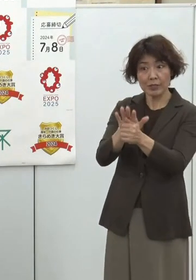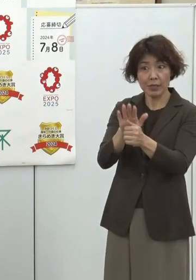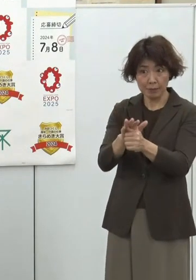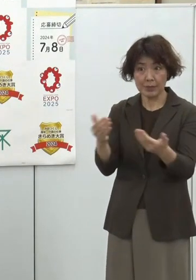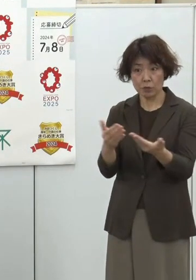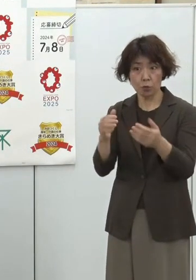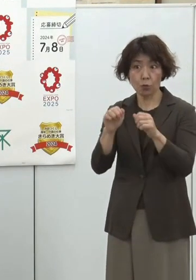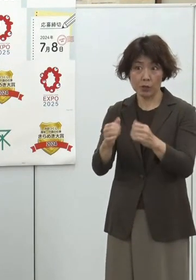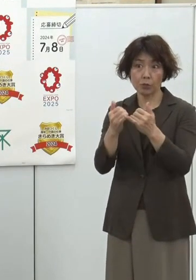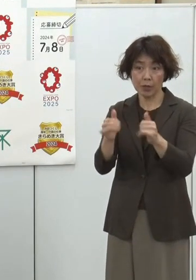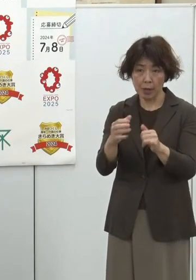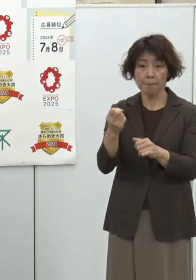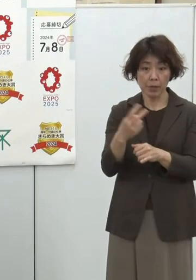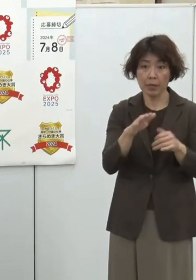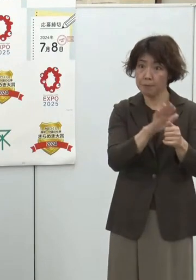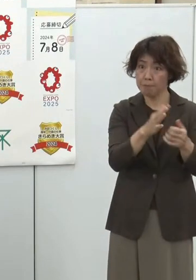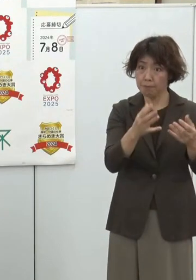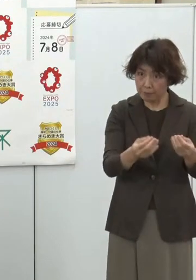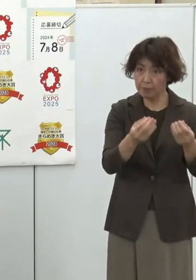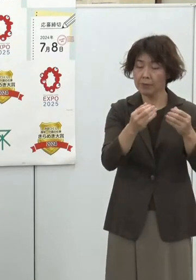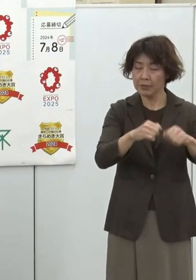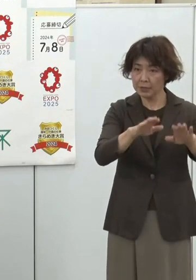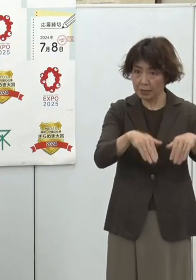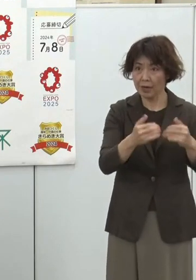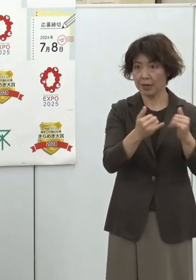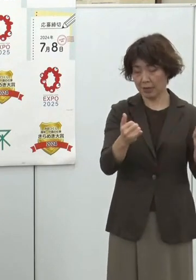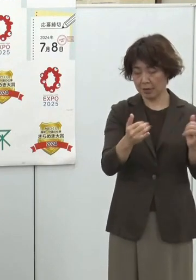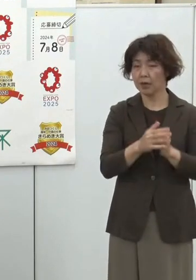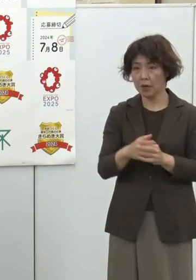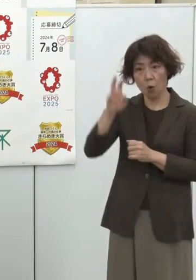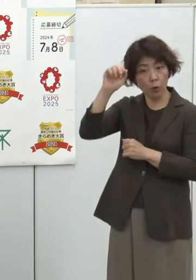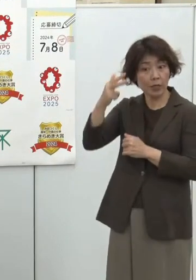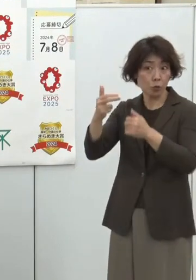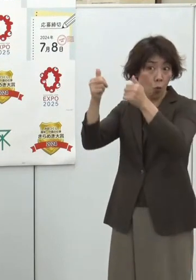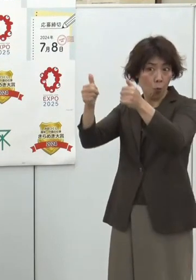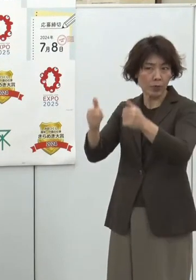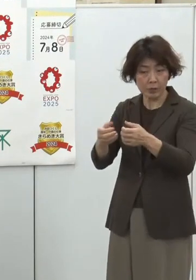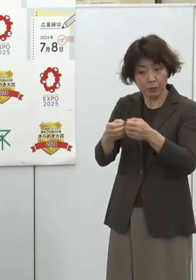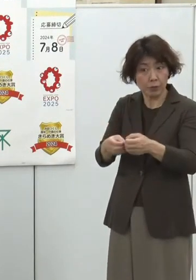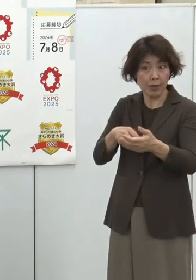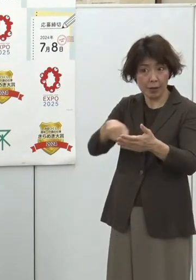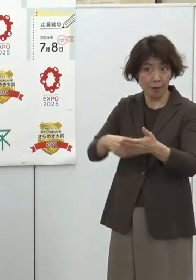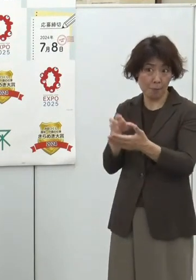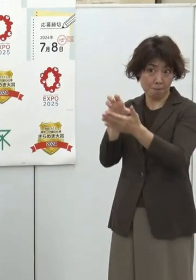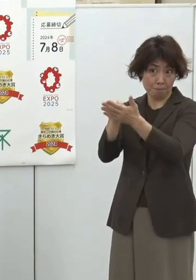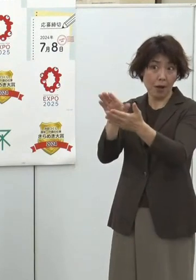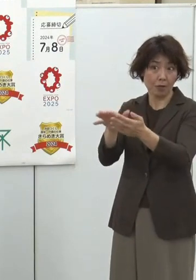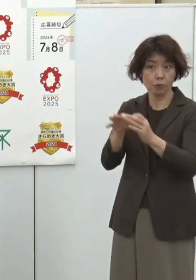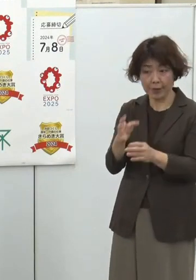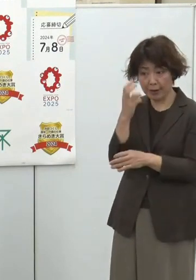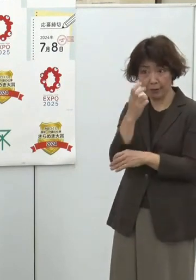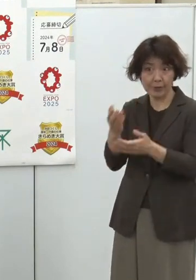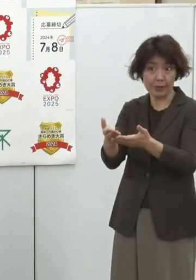している方、または過去に従事していた方です。大阪市のホームページで詳細をご確認いただき、7月